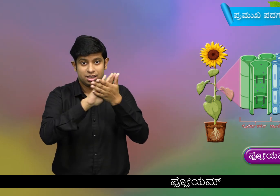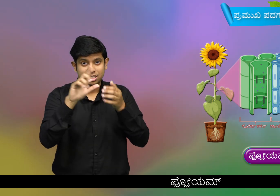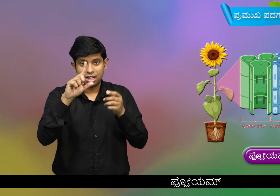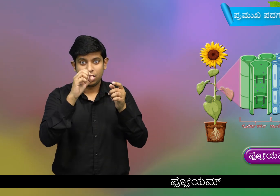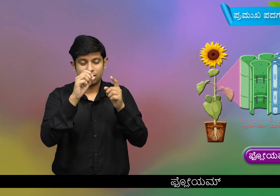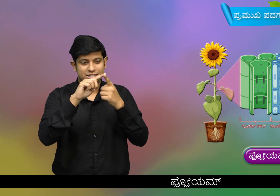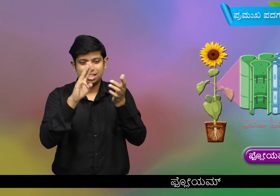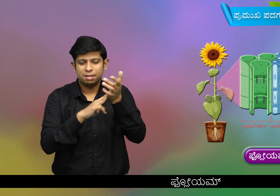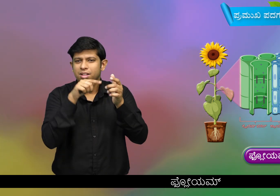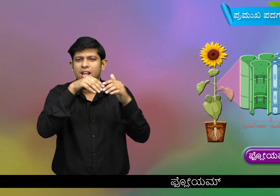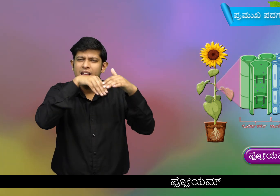ಫ್ಲೋಯಮ್,